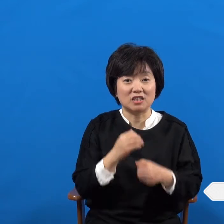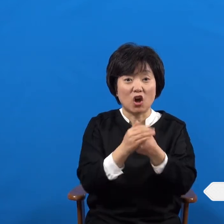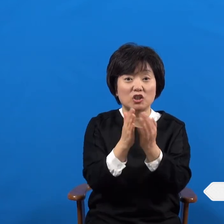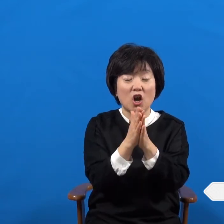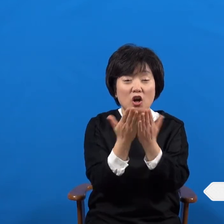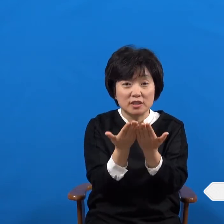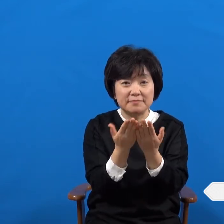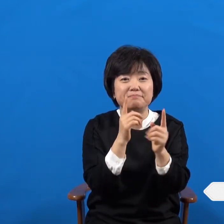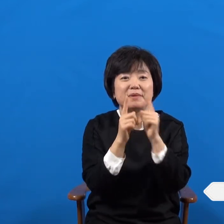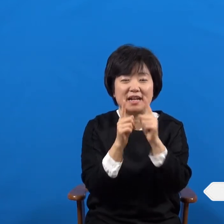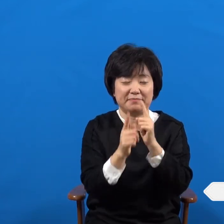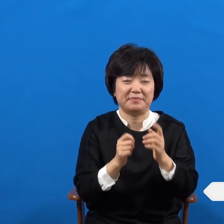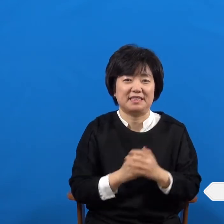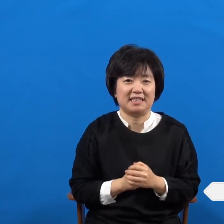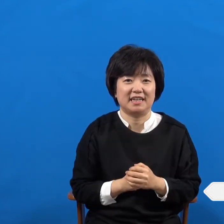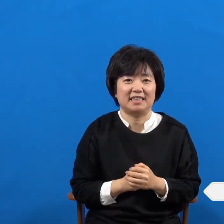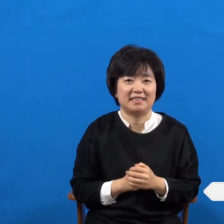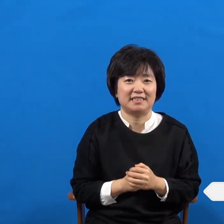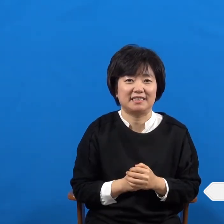성경은 우리에게 말씀합니다.